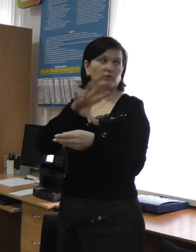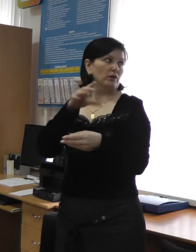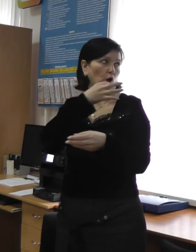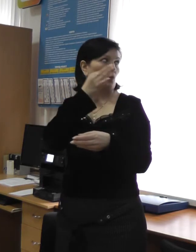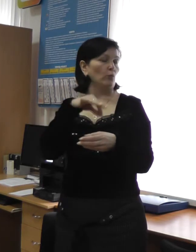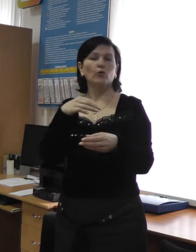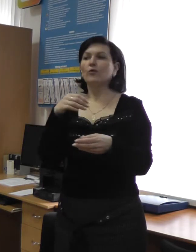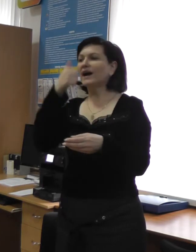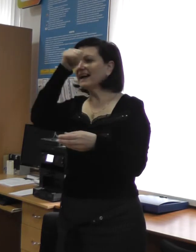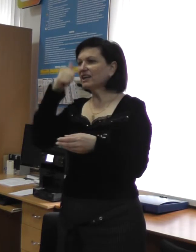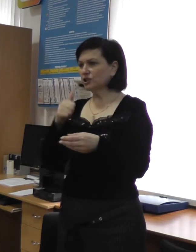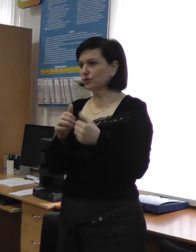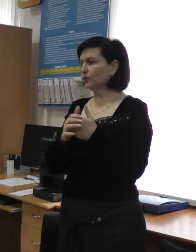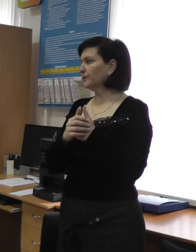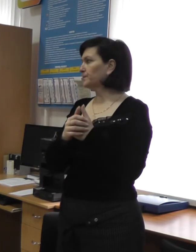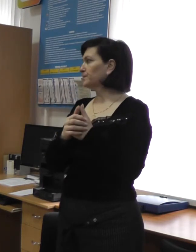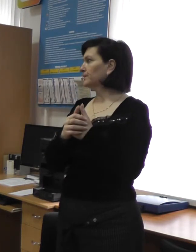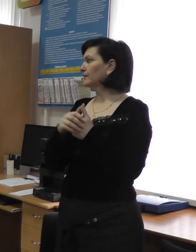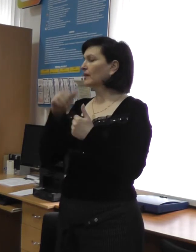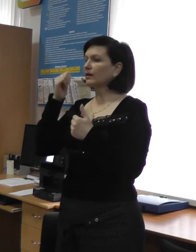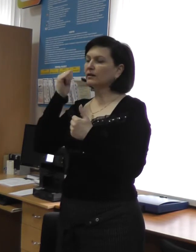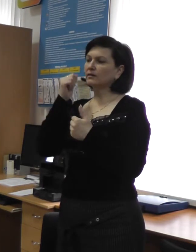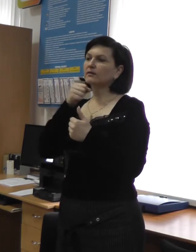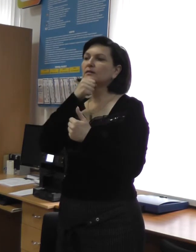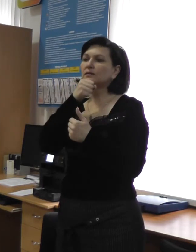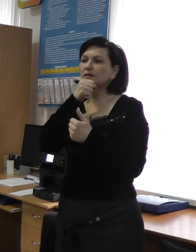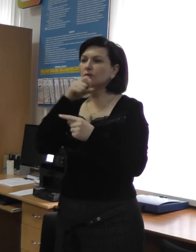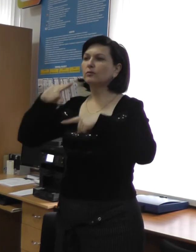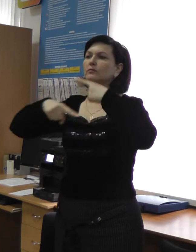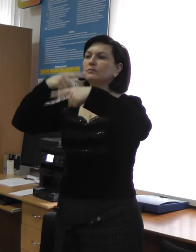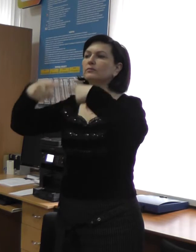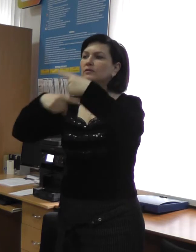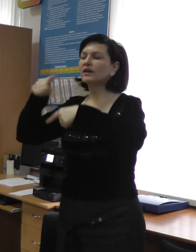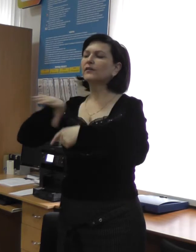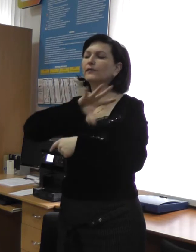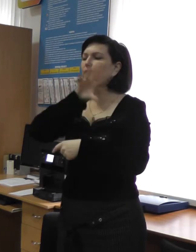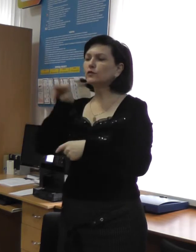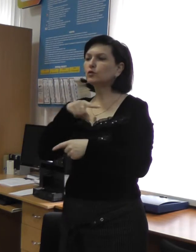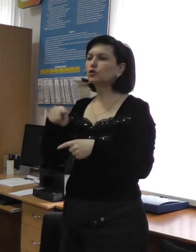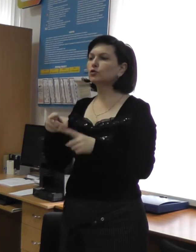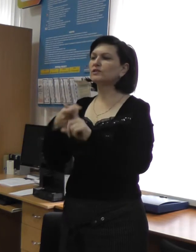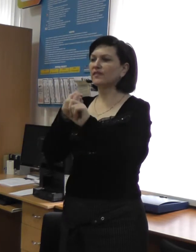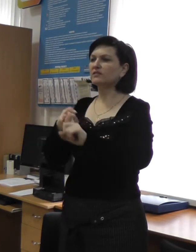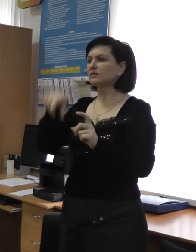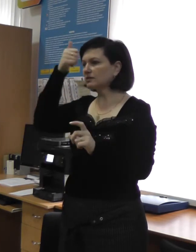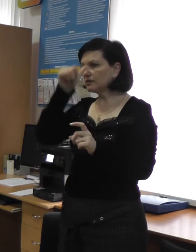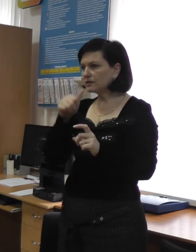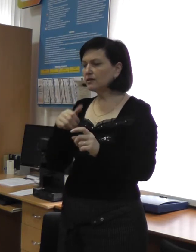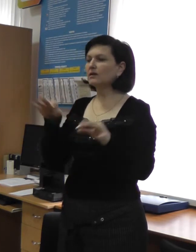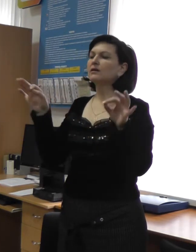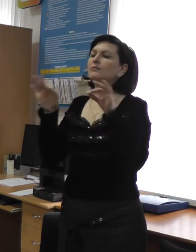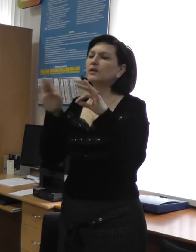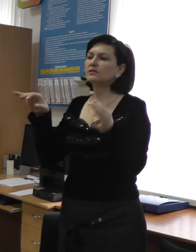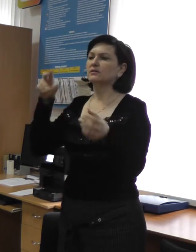родины. Деды передавали потомкам по крупицам все, что было с ней связано, будь то песня